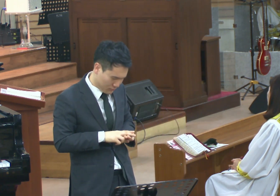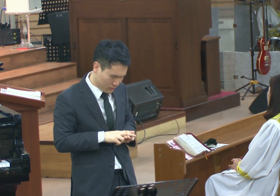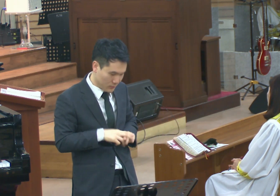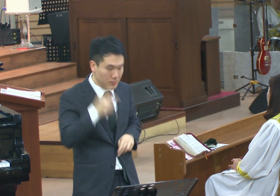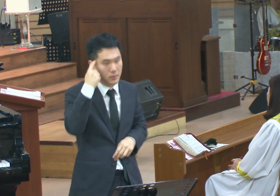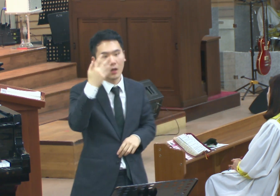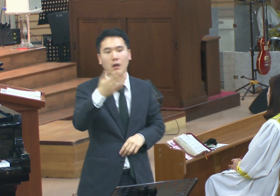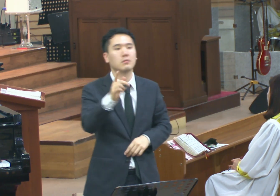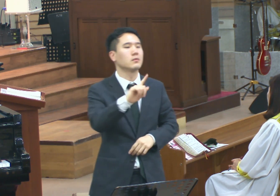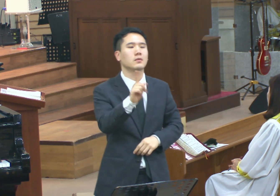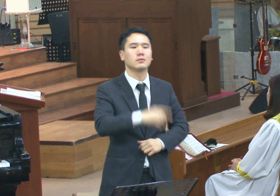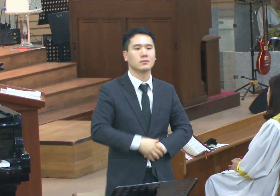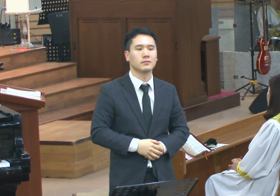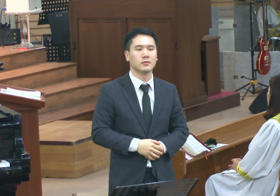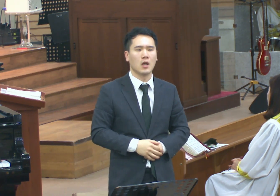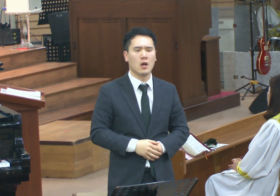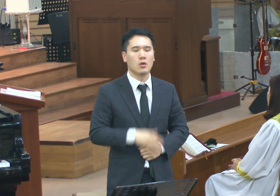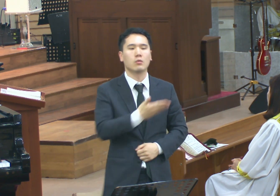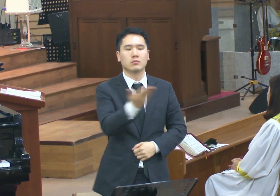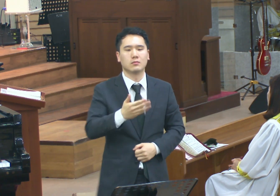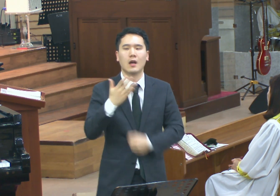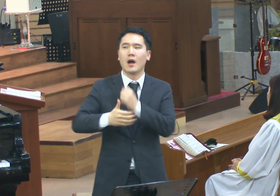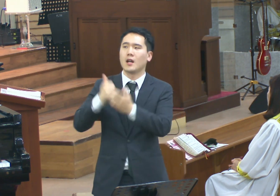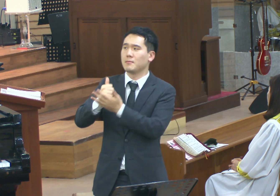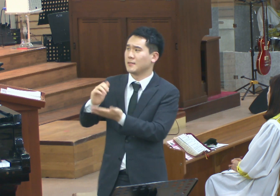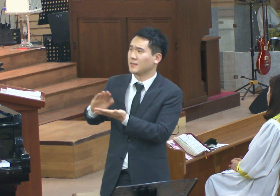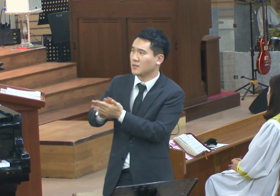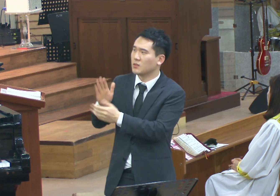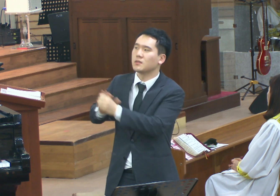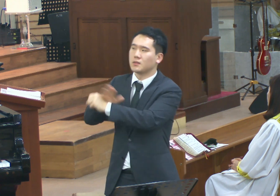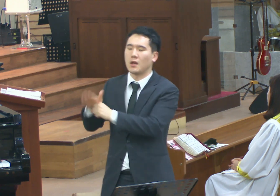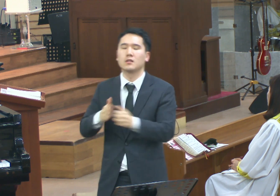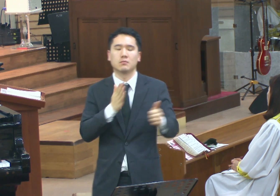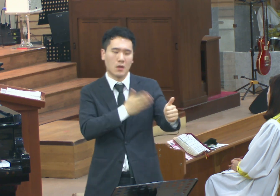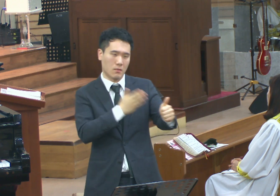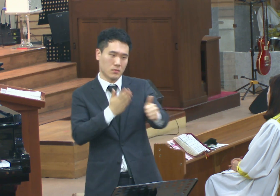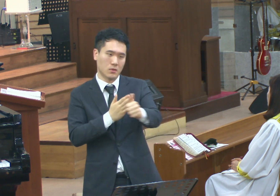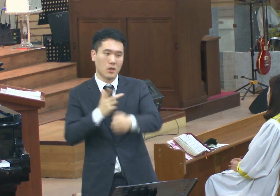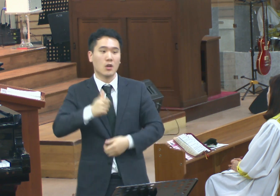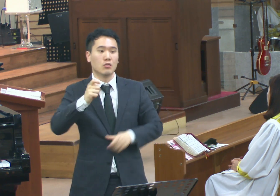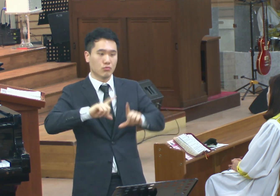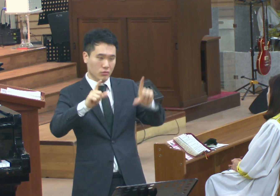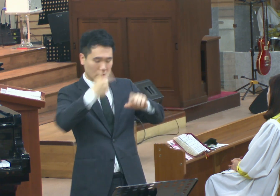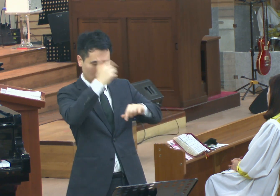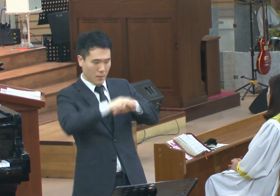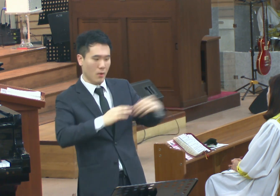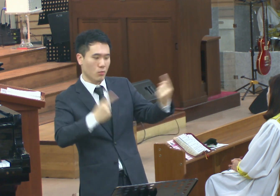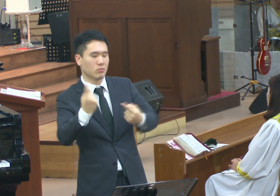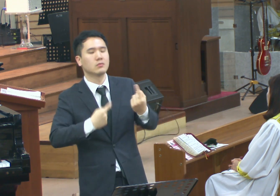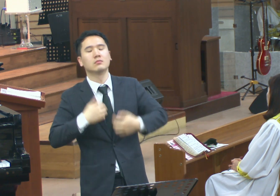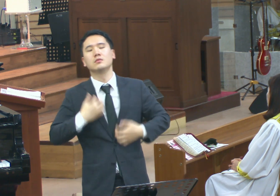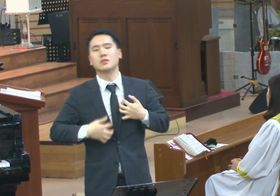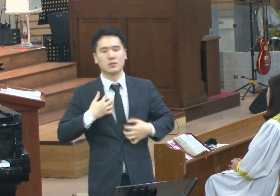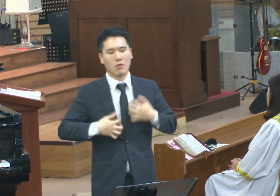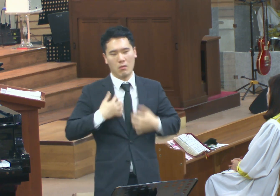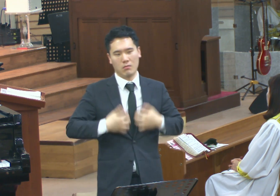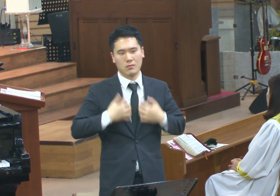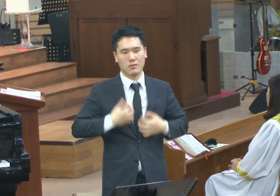주님 앞에 나오고 예배하고 다 기쁨이잖아요. 즐거움이잖아요. 하나님을 사랑하는 데 있어서